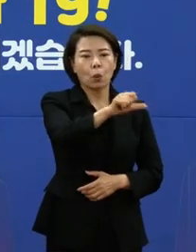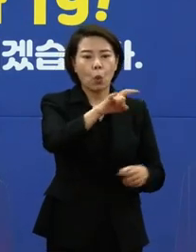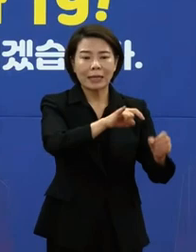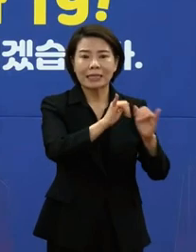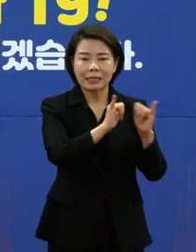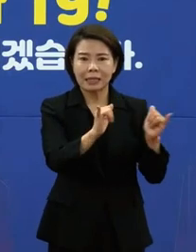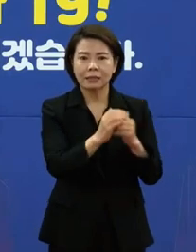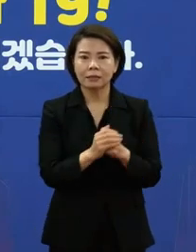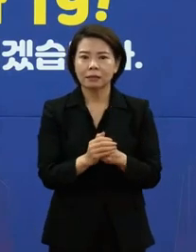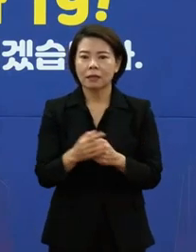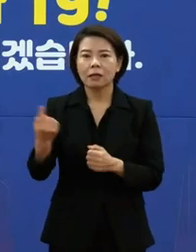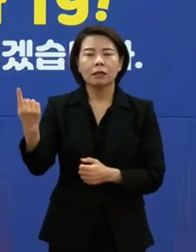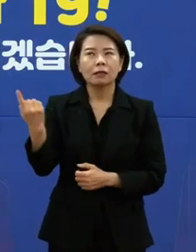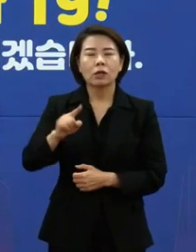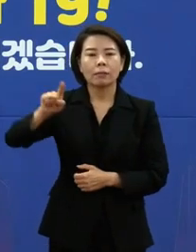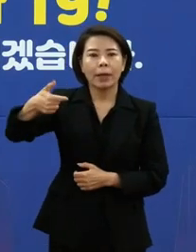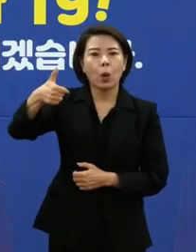확진자는